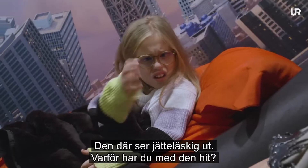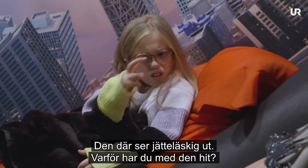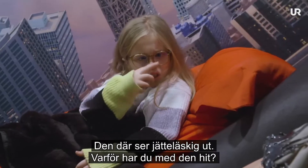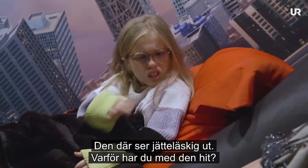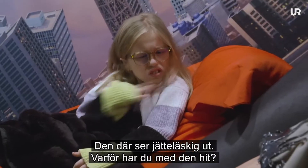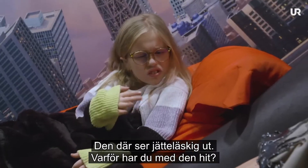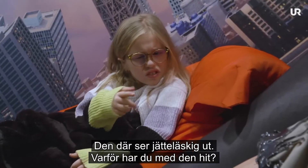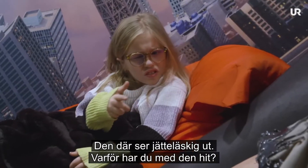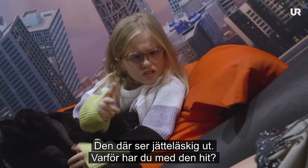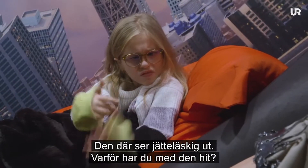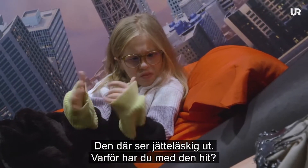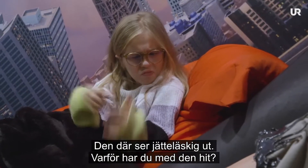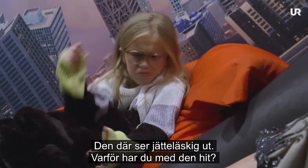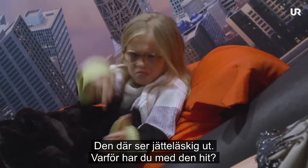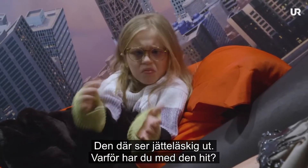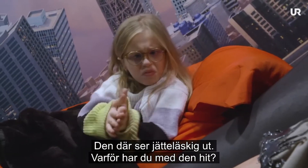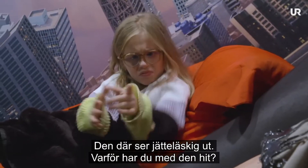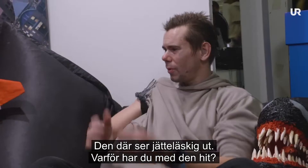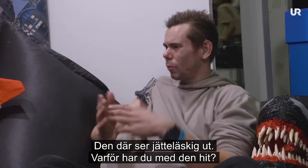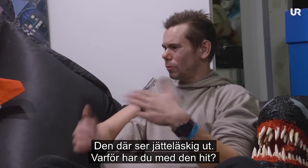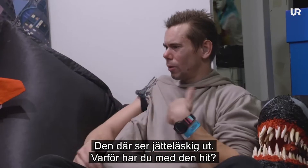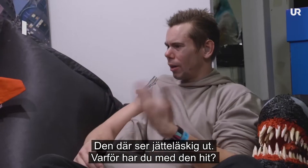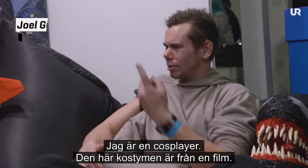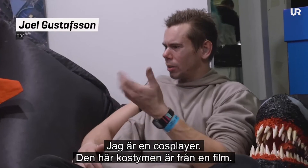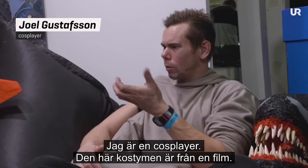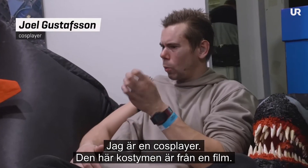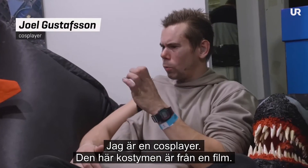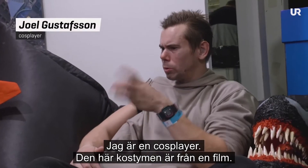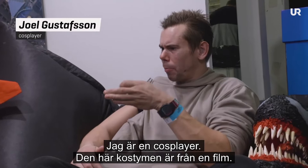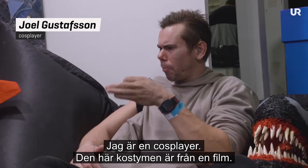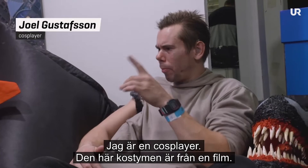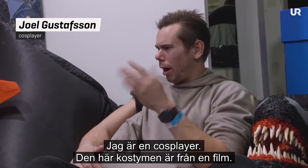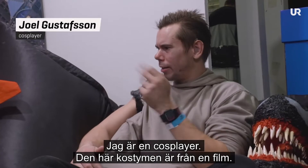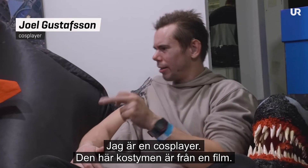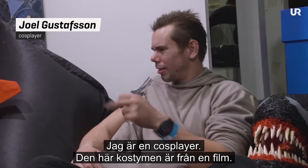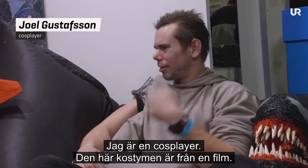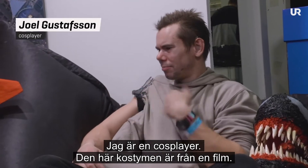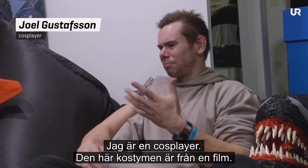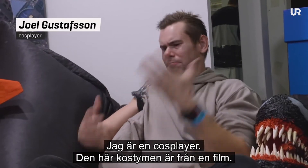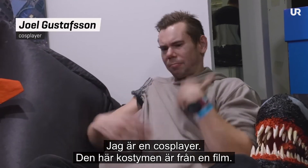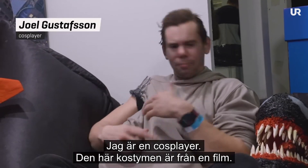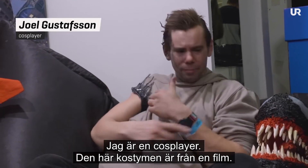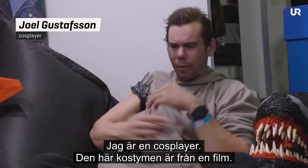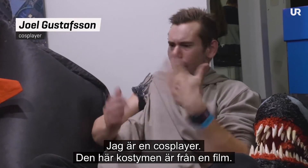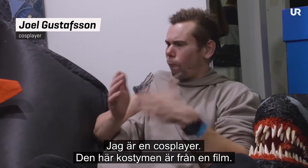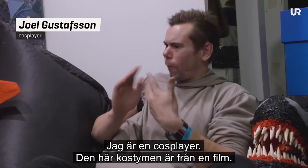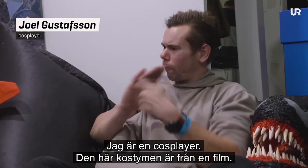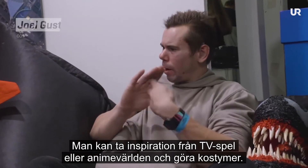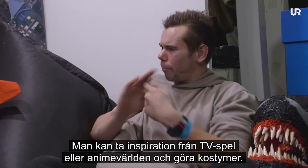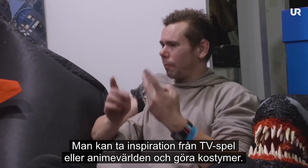Den där ser jätteläskig ut. Varför har du med den här? Det är för att jag är en cosplayer. Och den här kostymen är från en film. Men